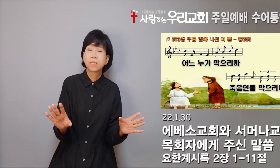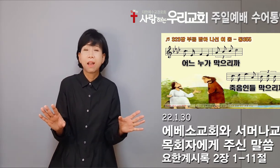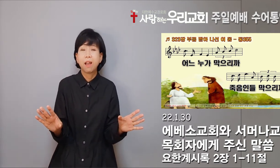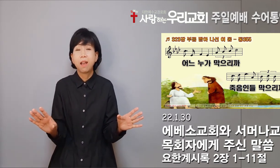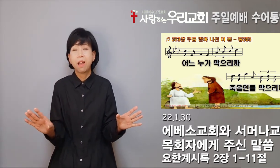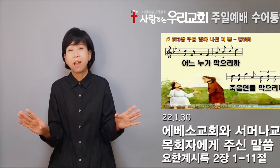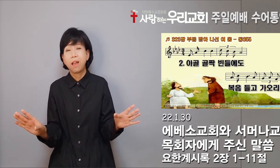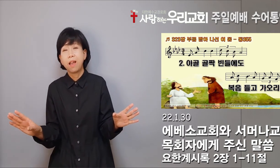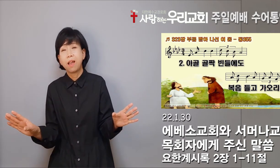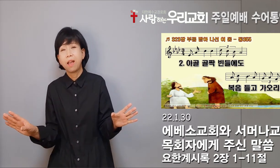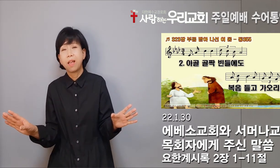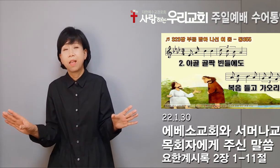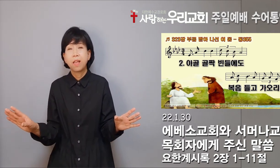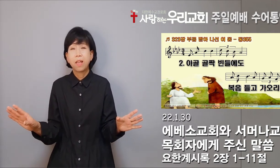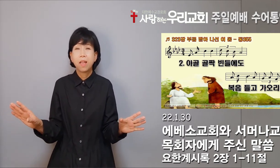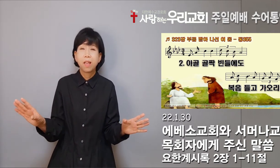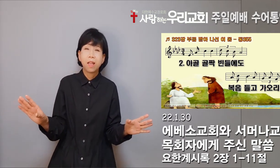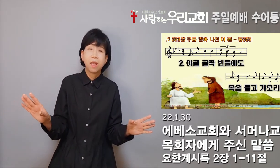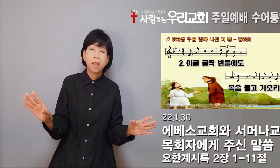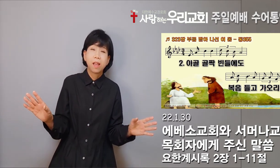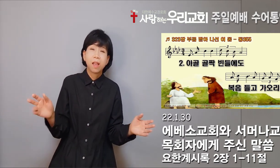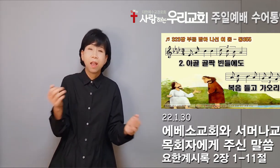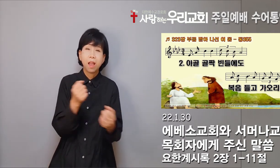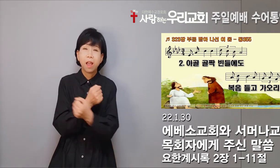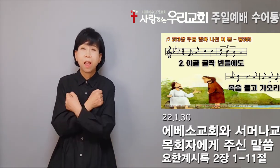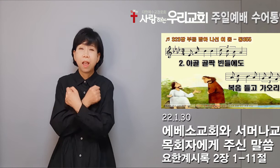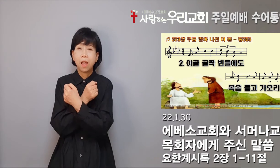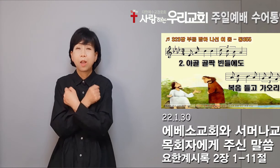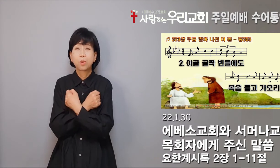죽음인들 막으리까.